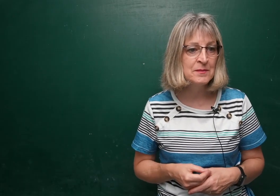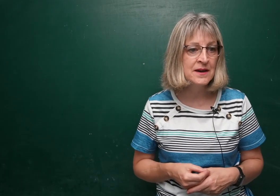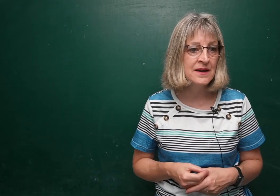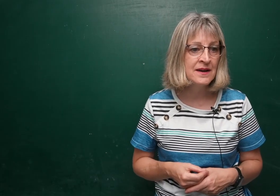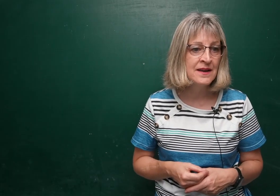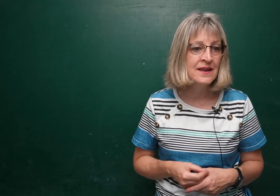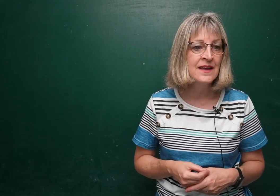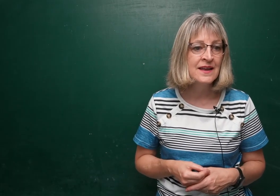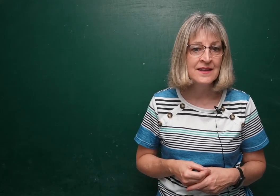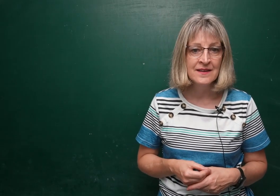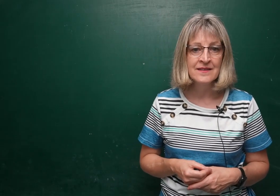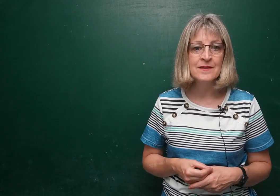bien. C'est bien.